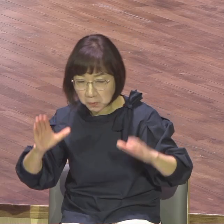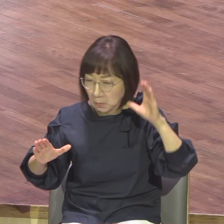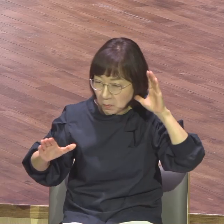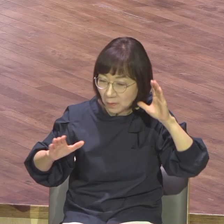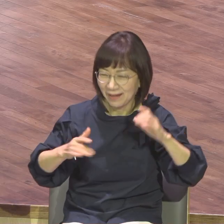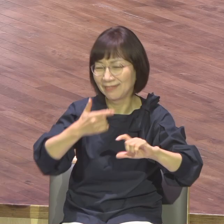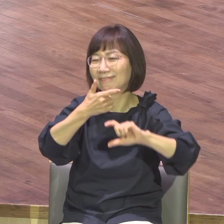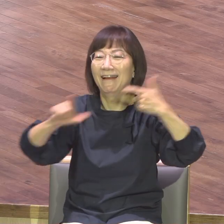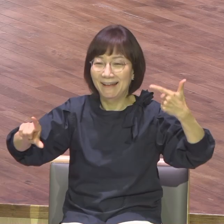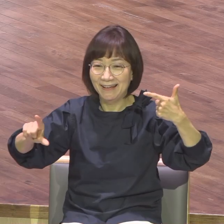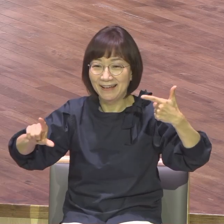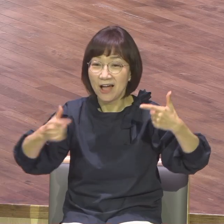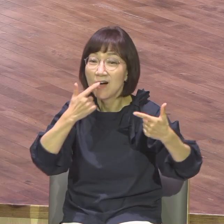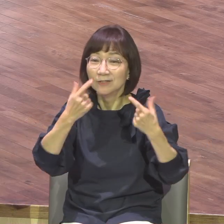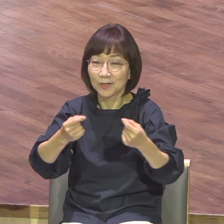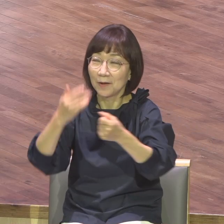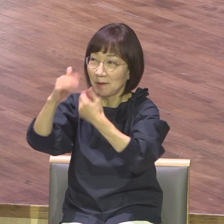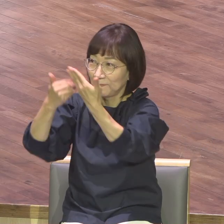다릅니다.